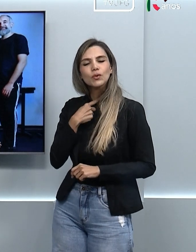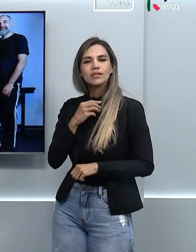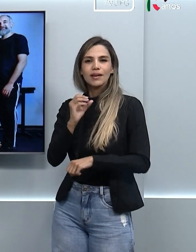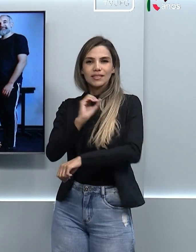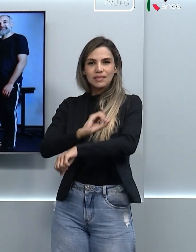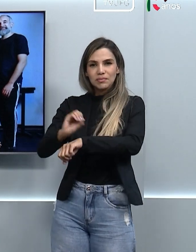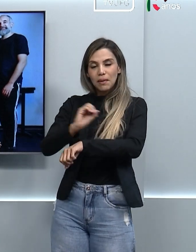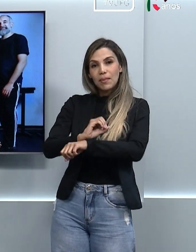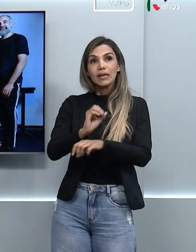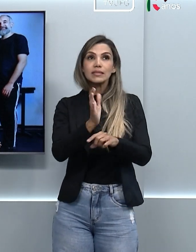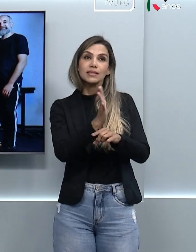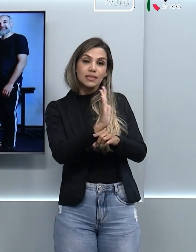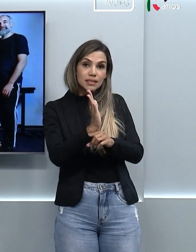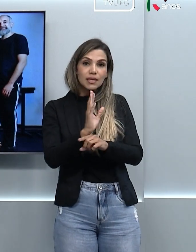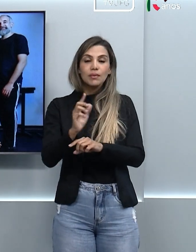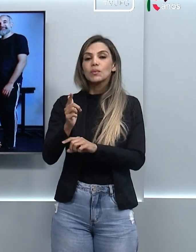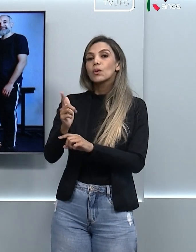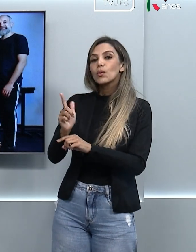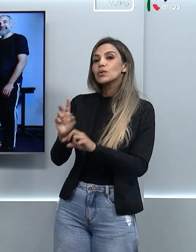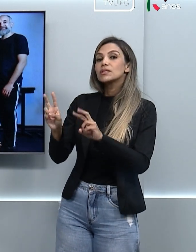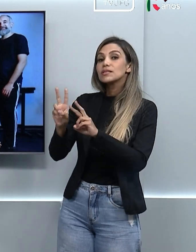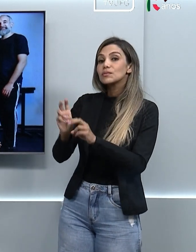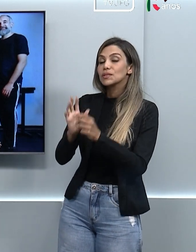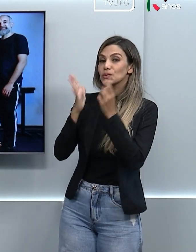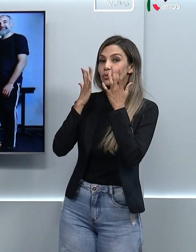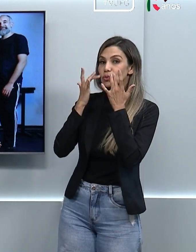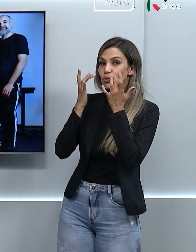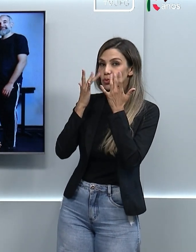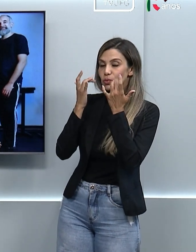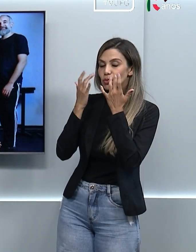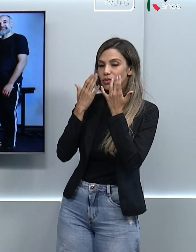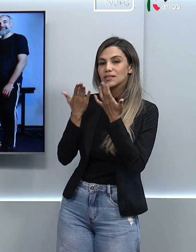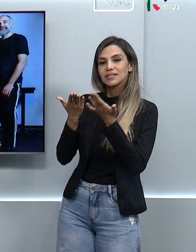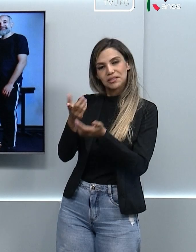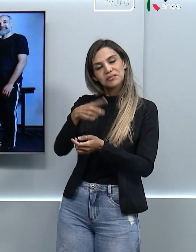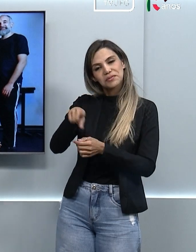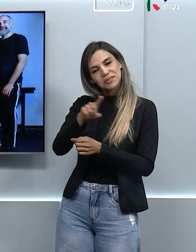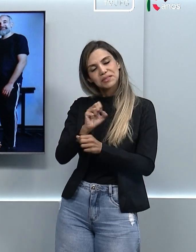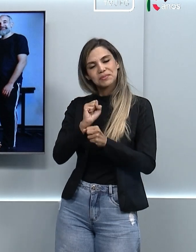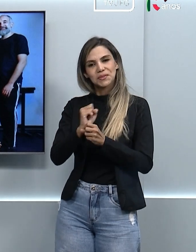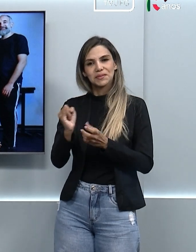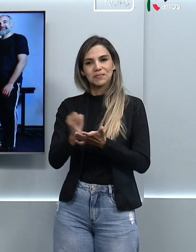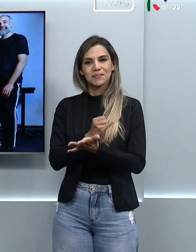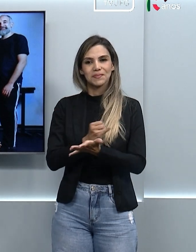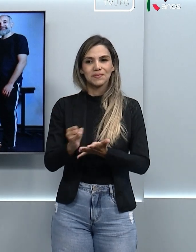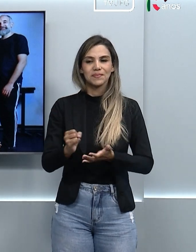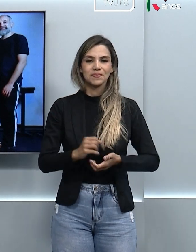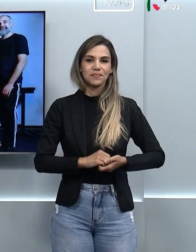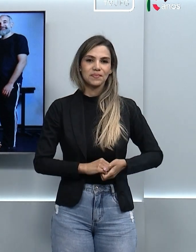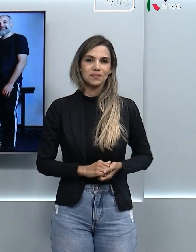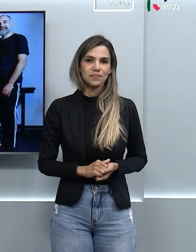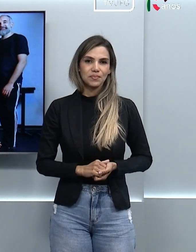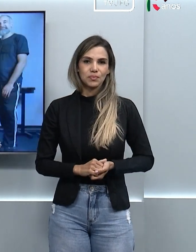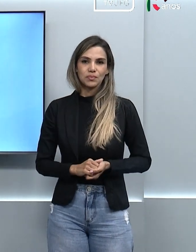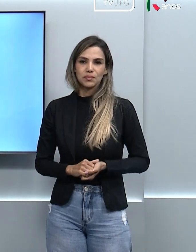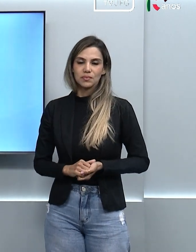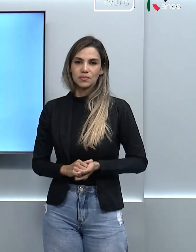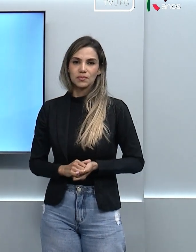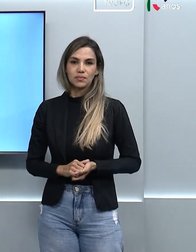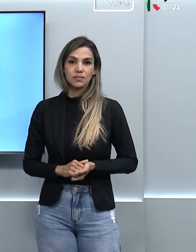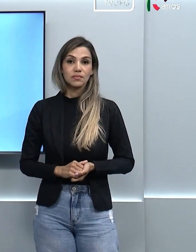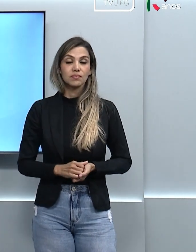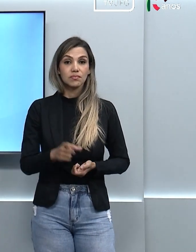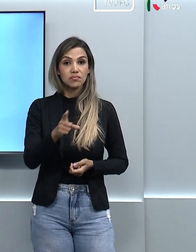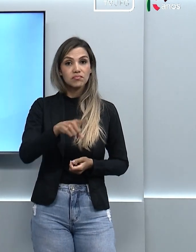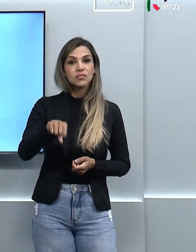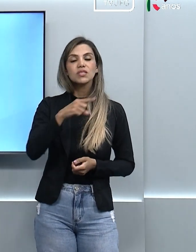sobre cinema e a outra sobre o teatro do Brecht, se inscreva. Bom, e se